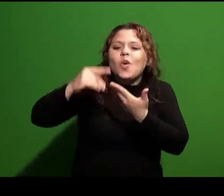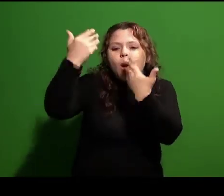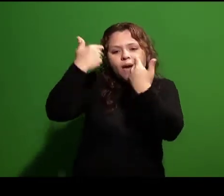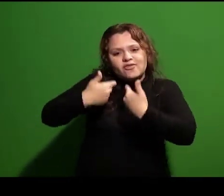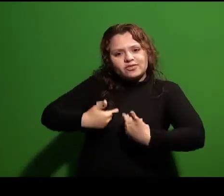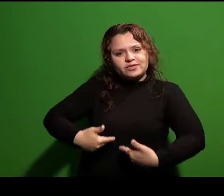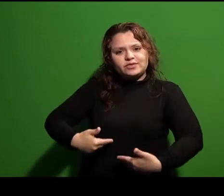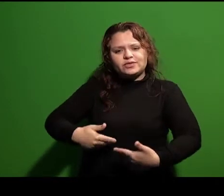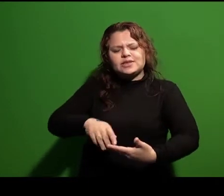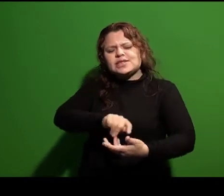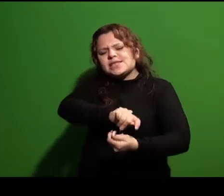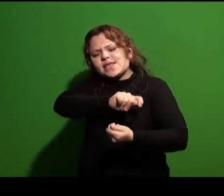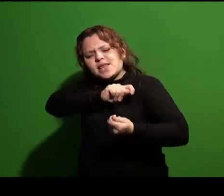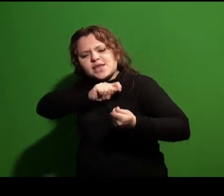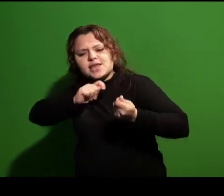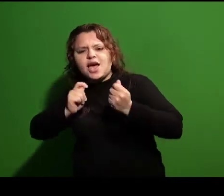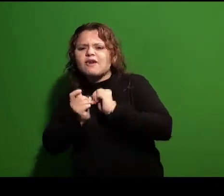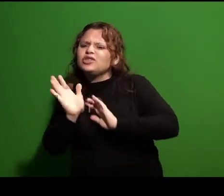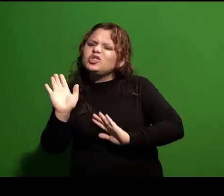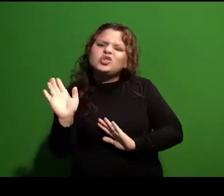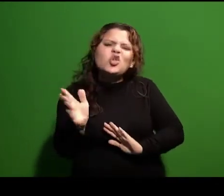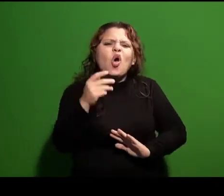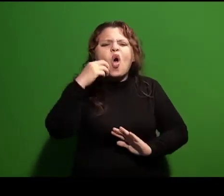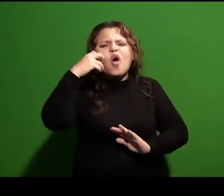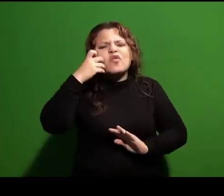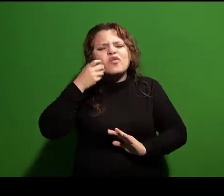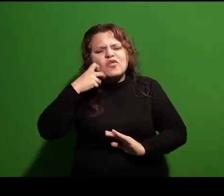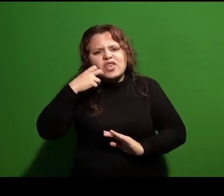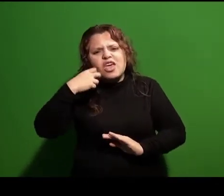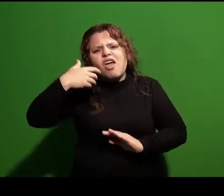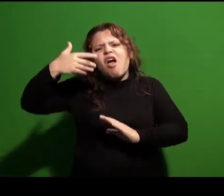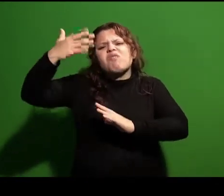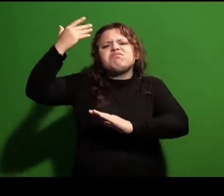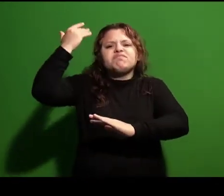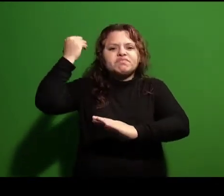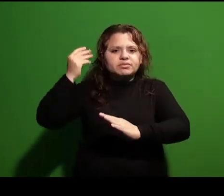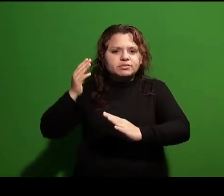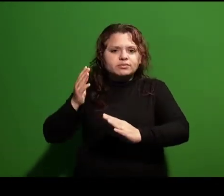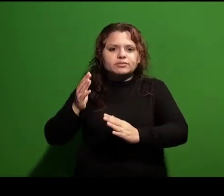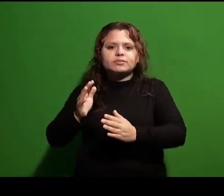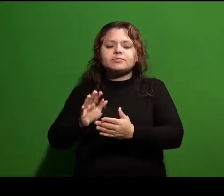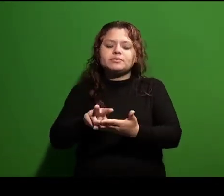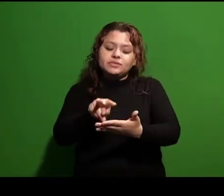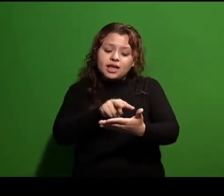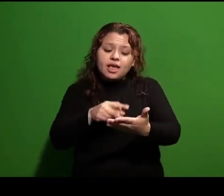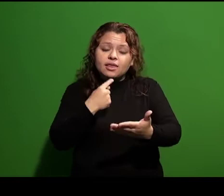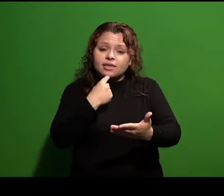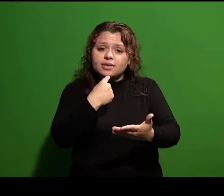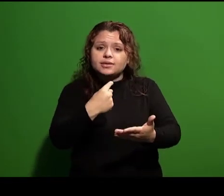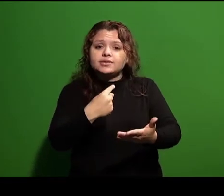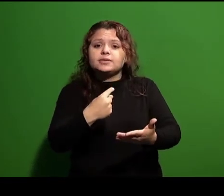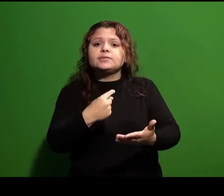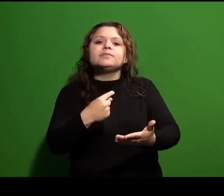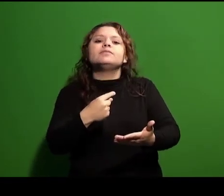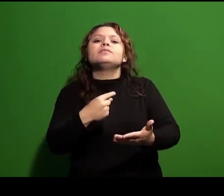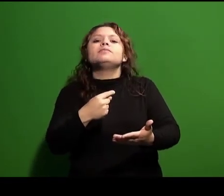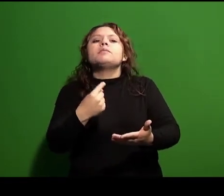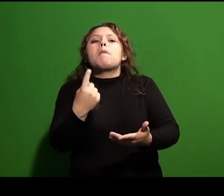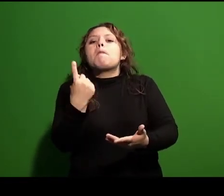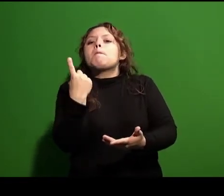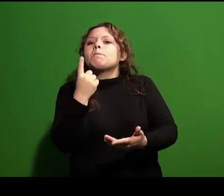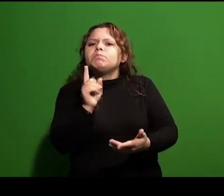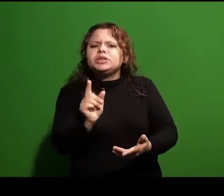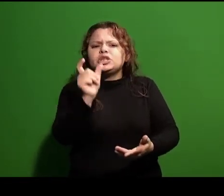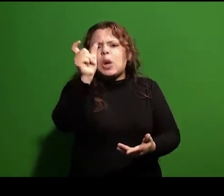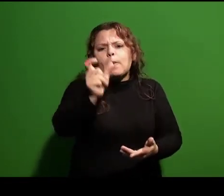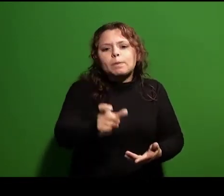cosas viejas pasaron, he aquí todas son hechas nuevas. Gálatas 6, 14 y 15. Pero lejos